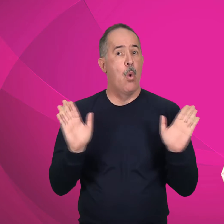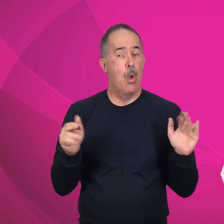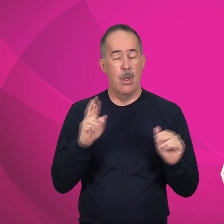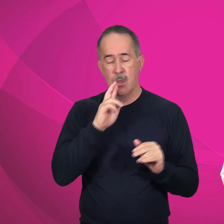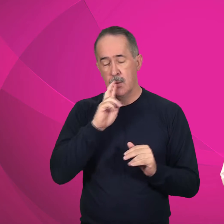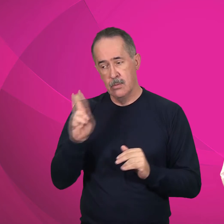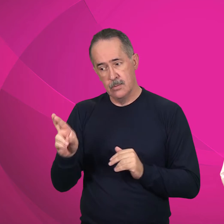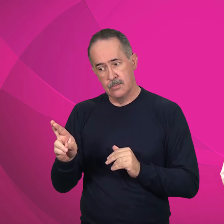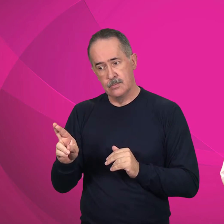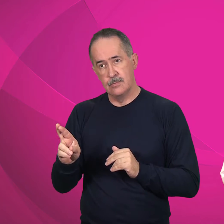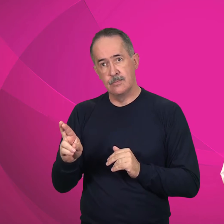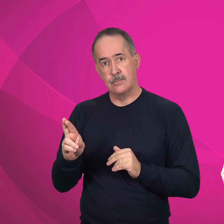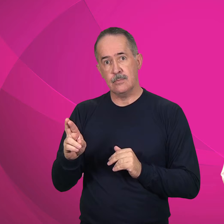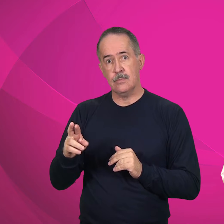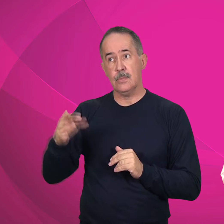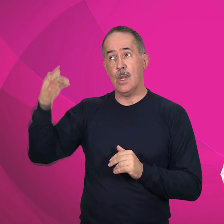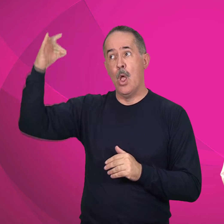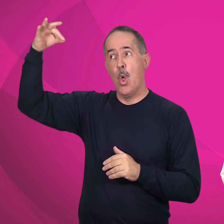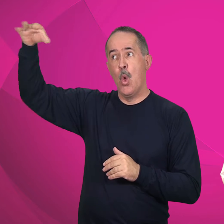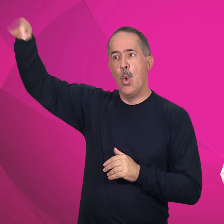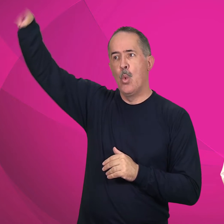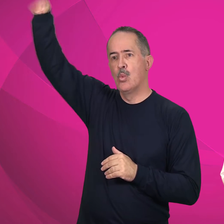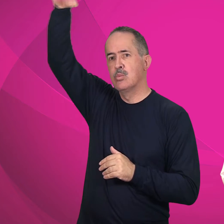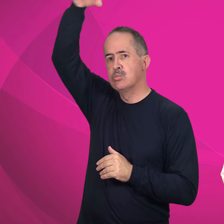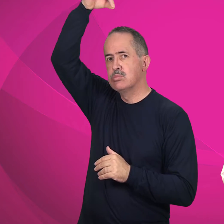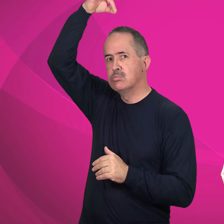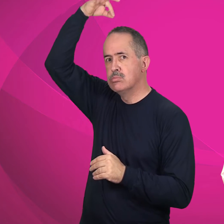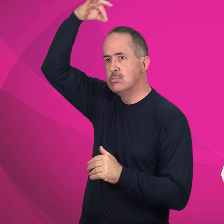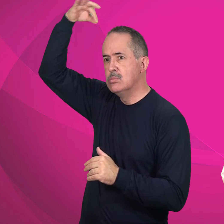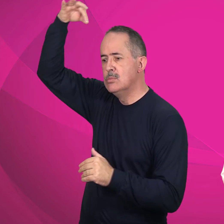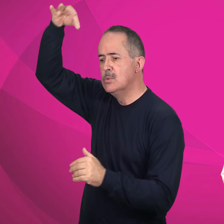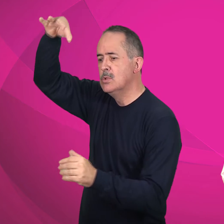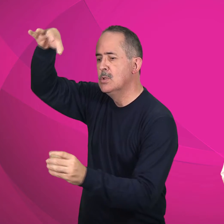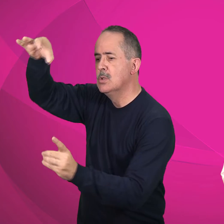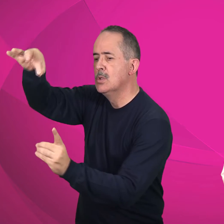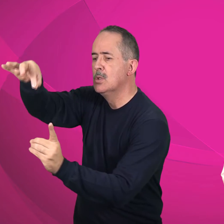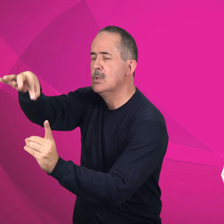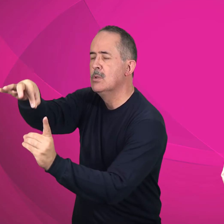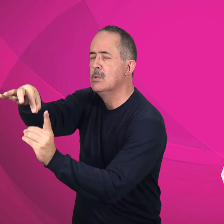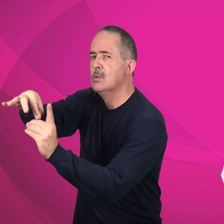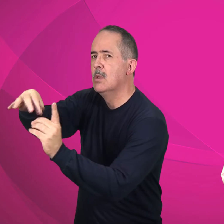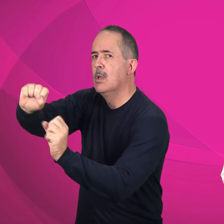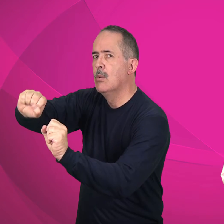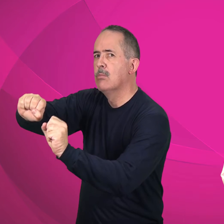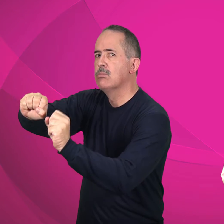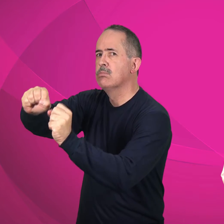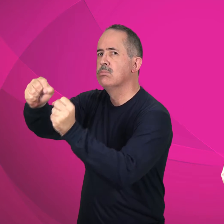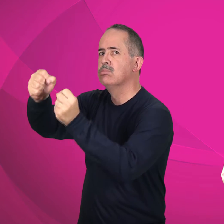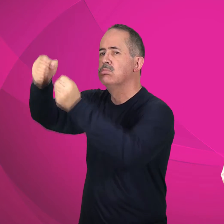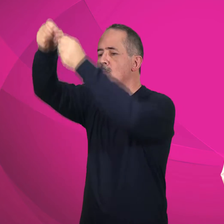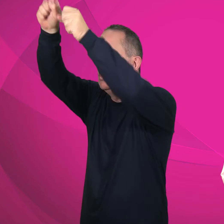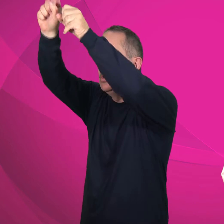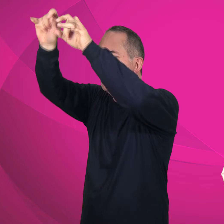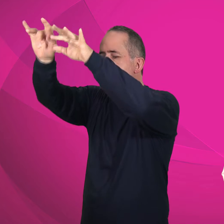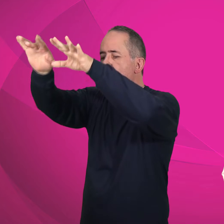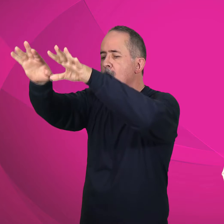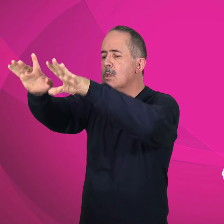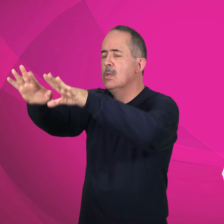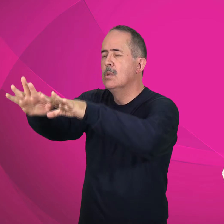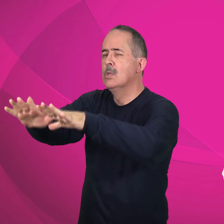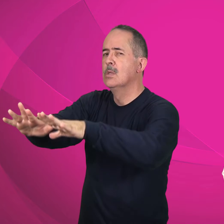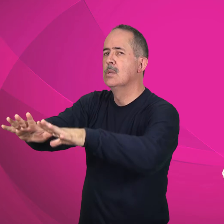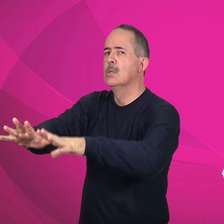anjo respondeu o espírito virar sobre ti e o poder do altíssimo de